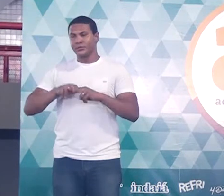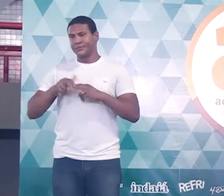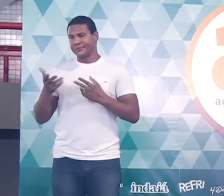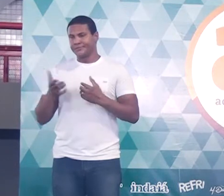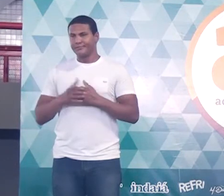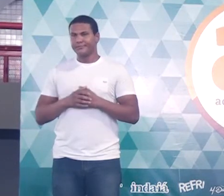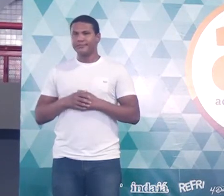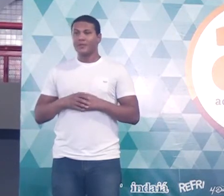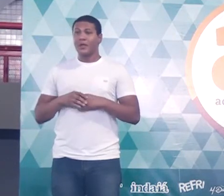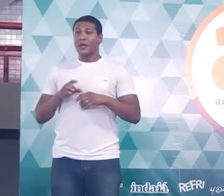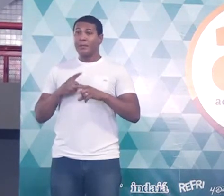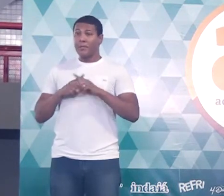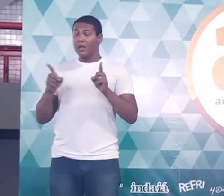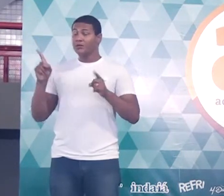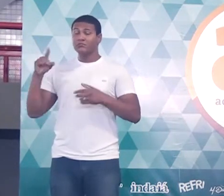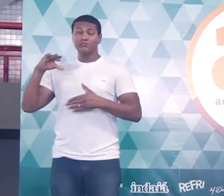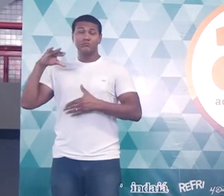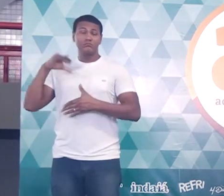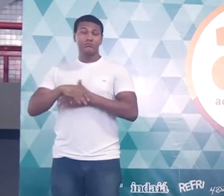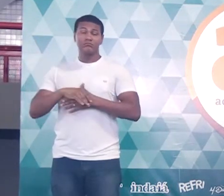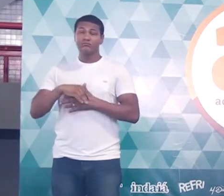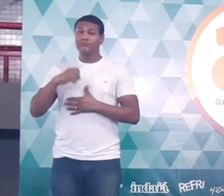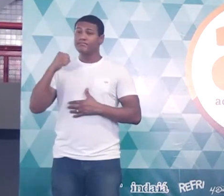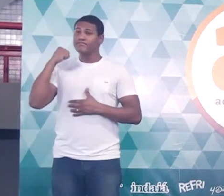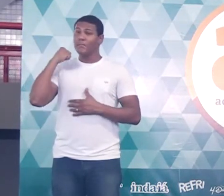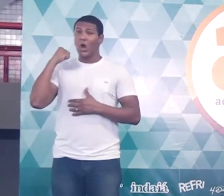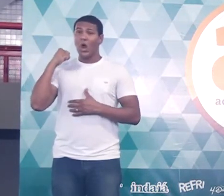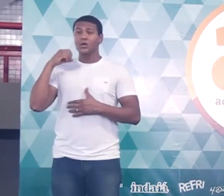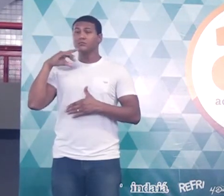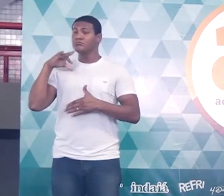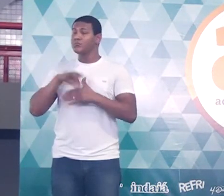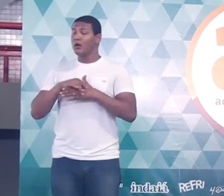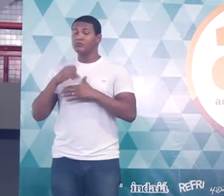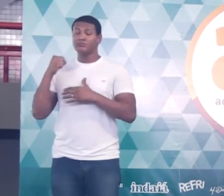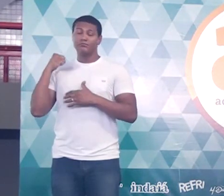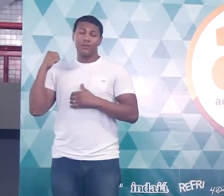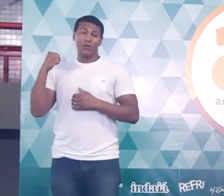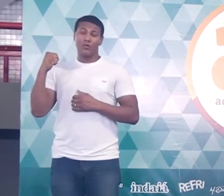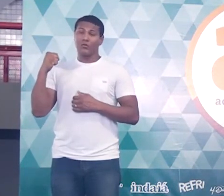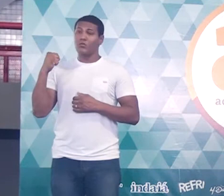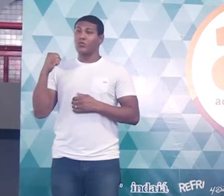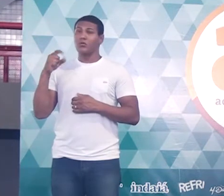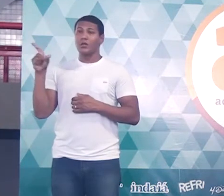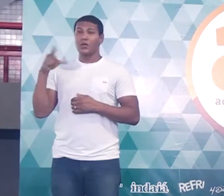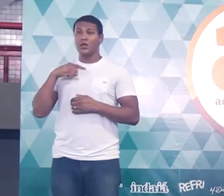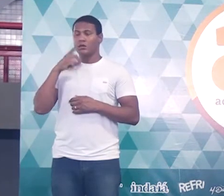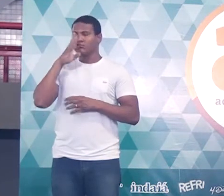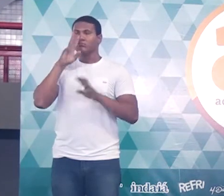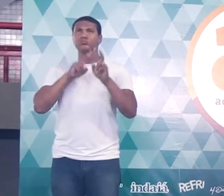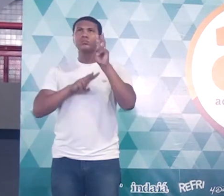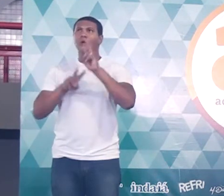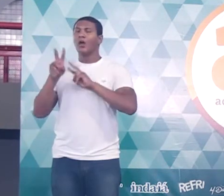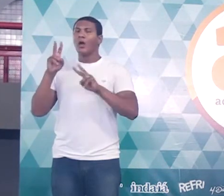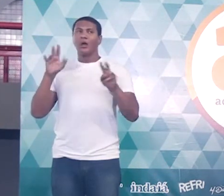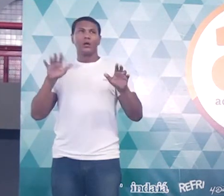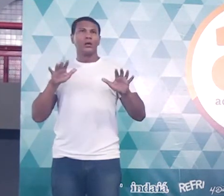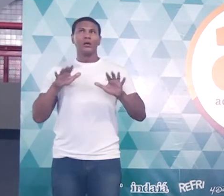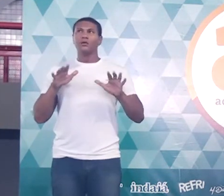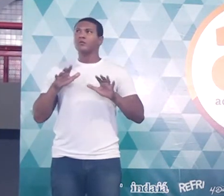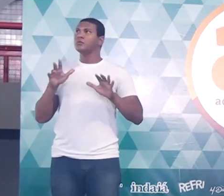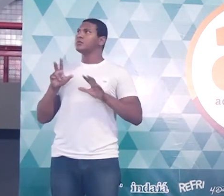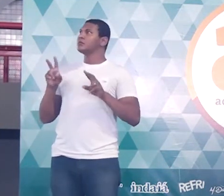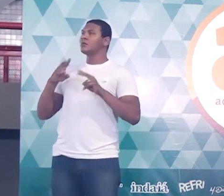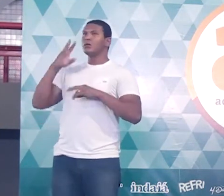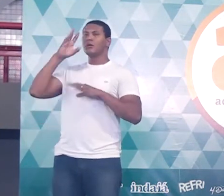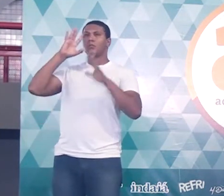tem febres altíssimas. Ela não tem muitas febres não, mas febres altíssimas. E ela tem alucinação. Eu tenho medo,